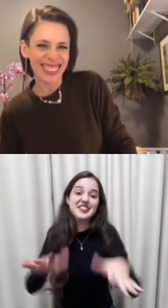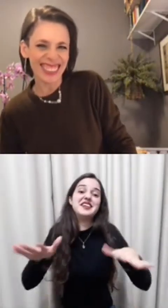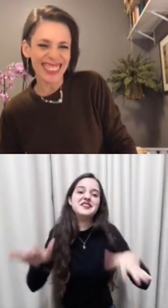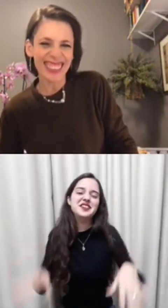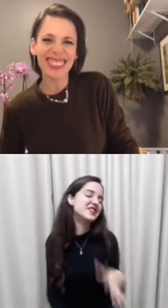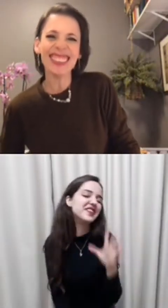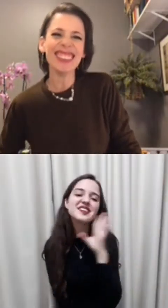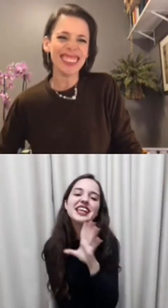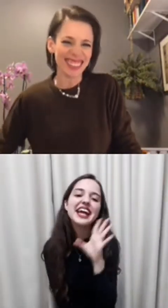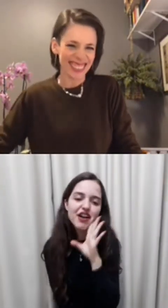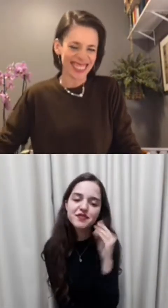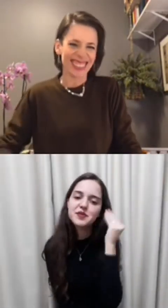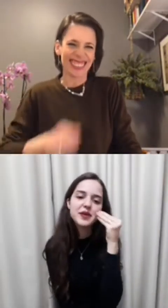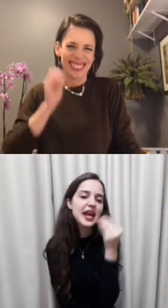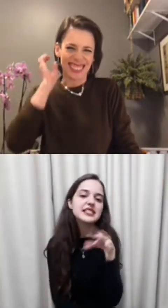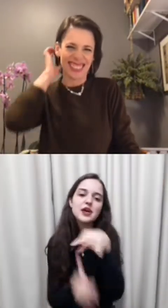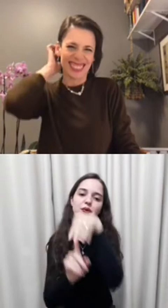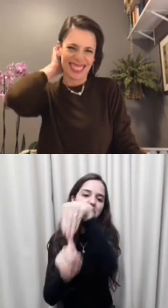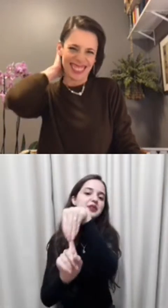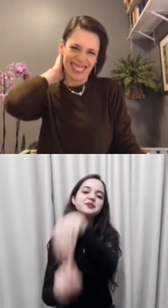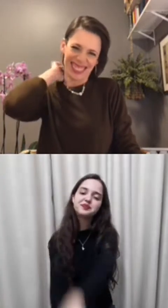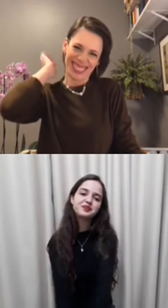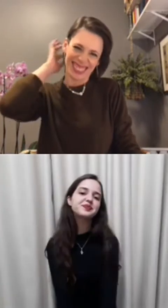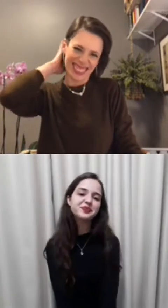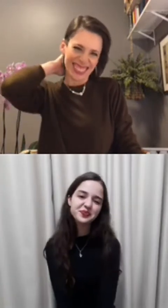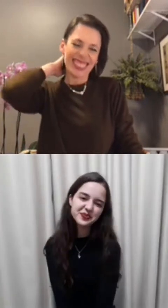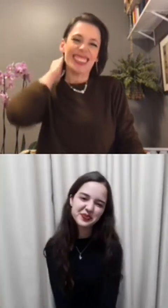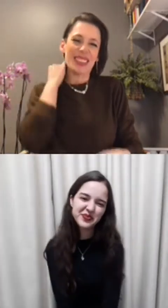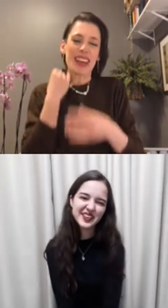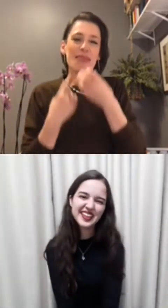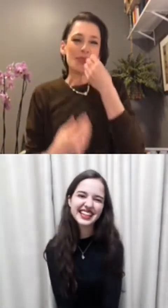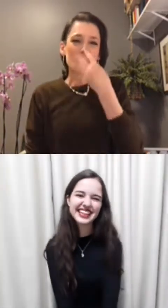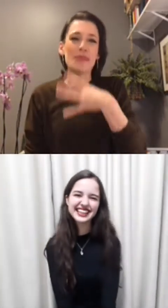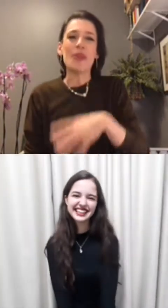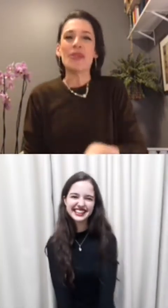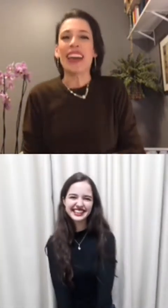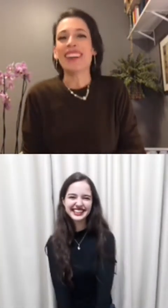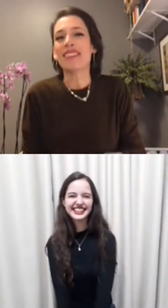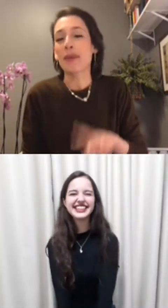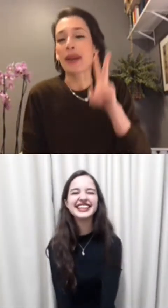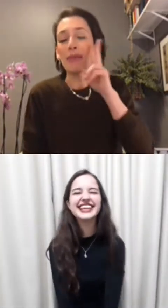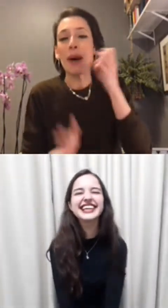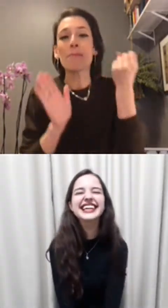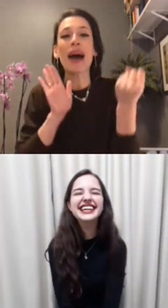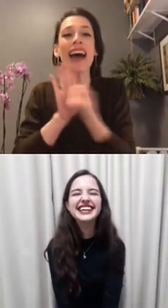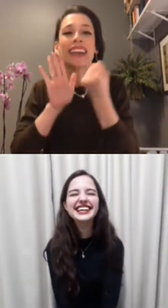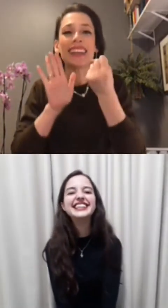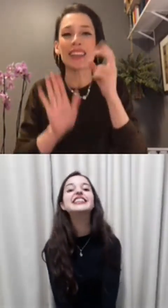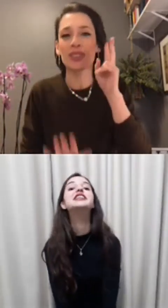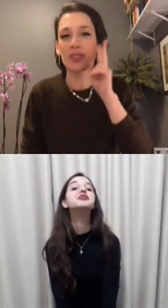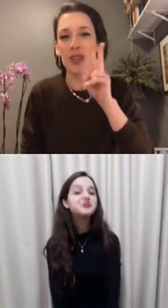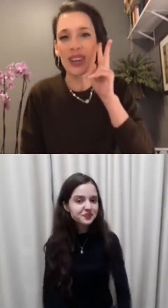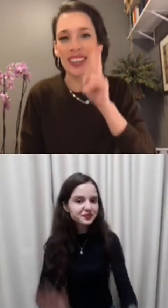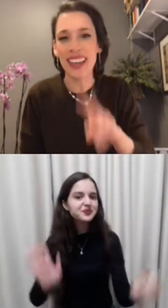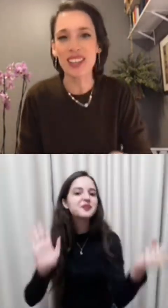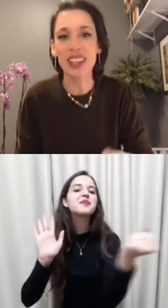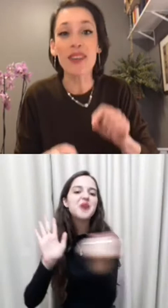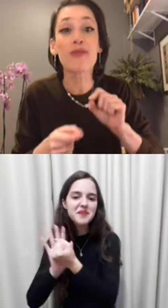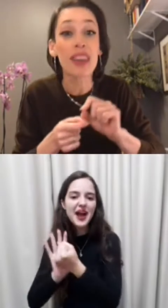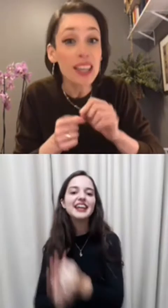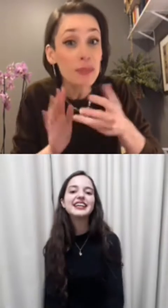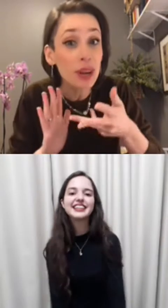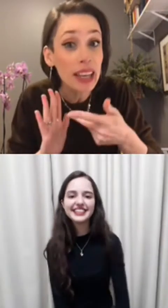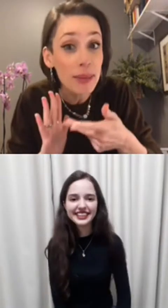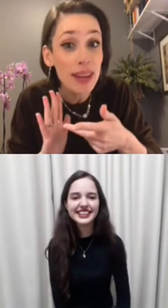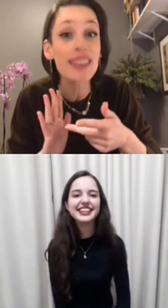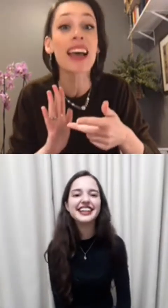Caso nervoso, mas foi legal, foi uma experiência única. Era muito bom, né? Fica para uma marca na história, né? De quem Uma